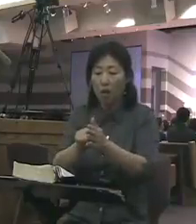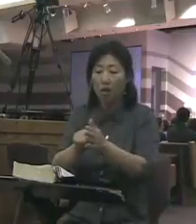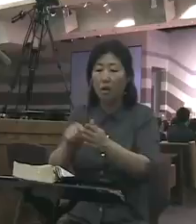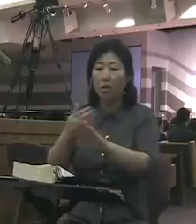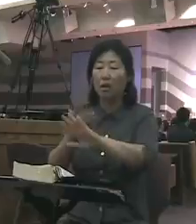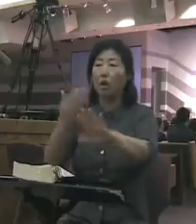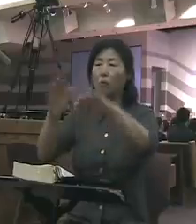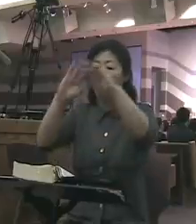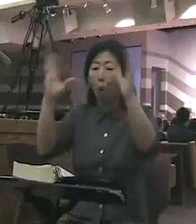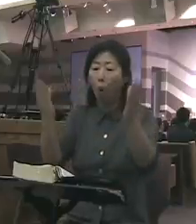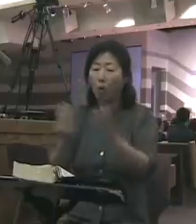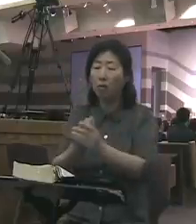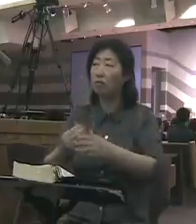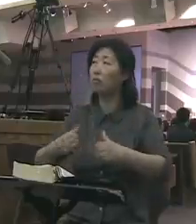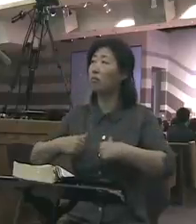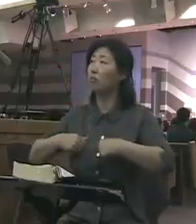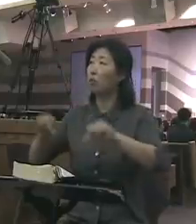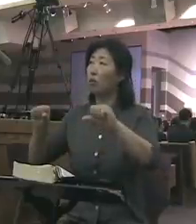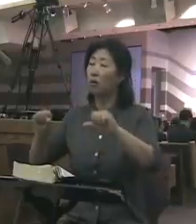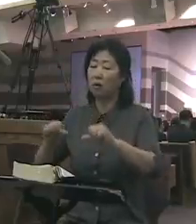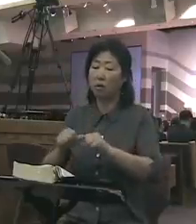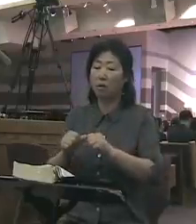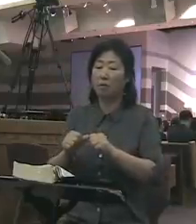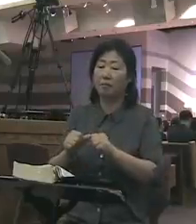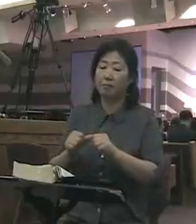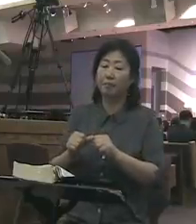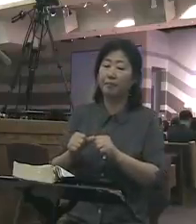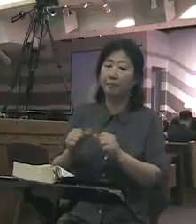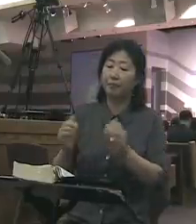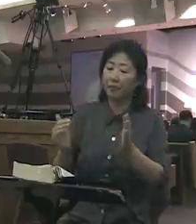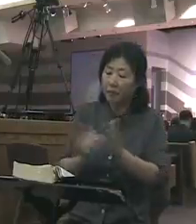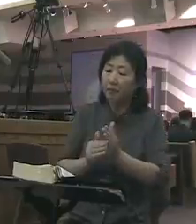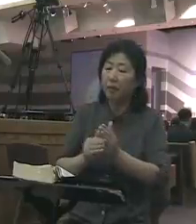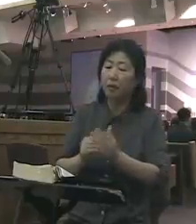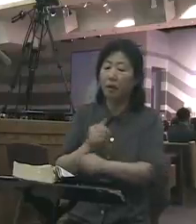것, 냈고 하는 것을 뜻하고 있는 것입니다.